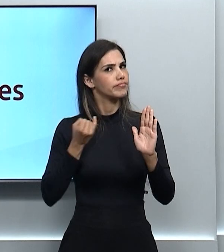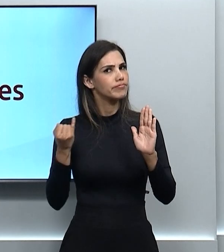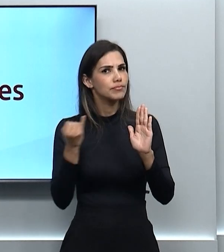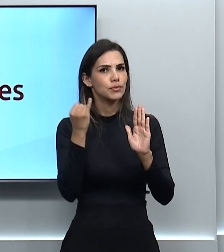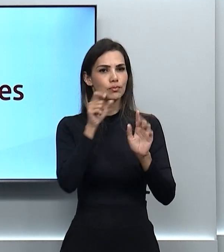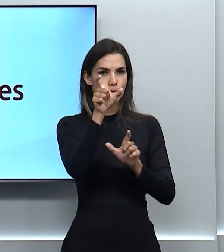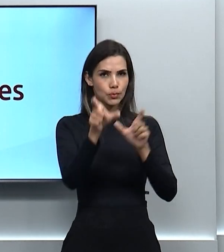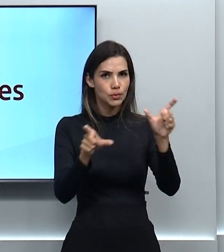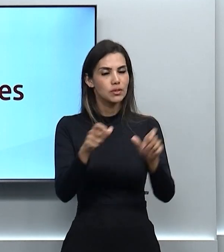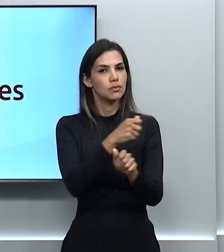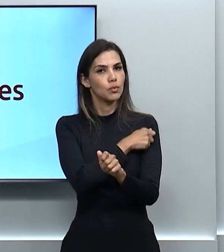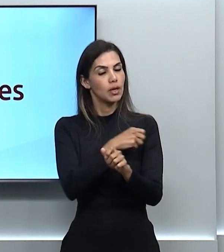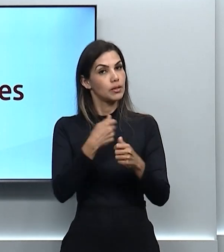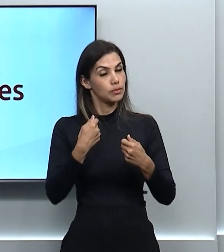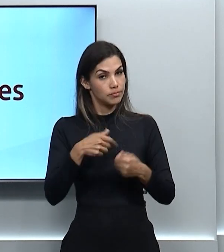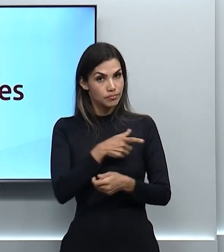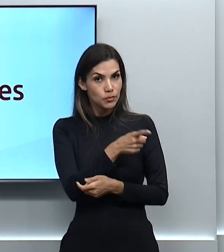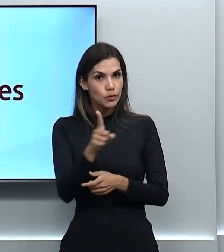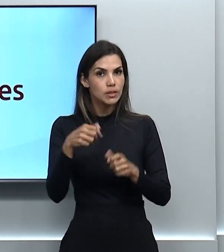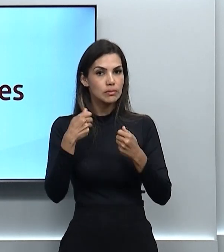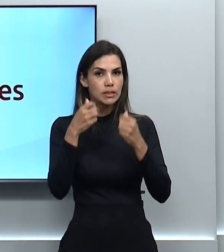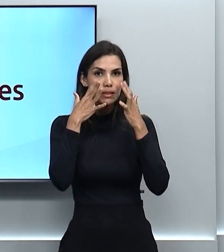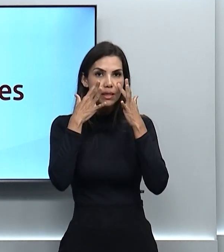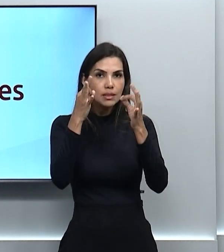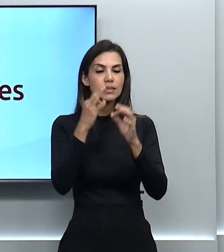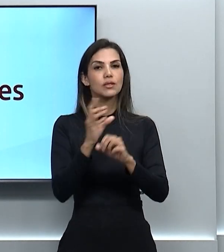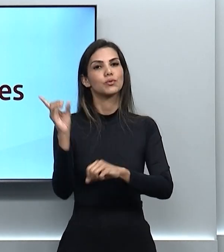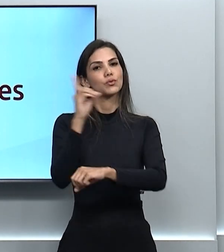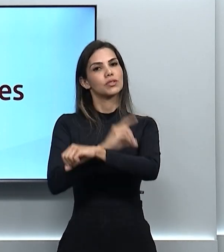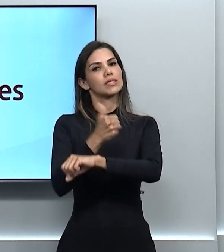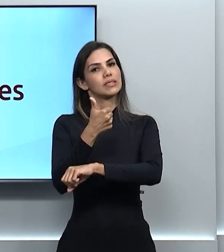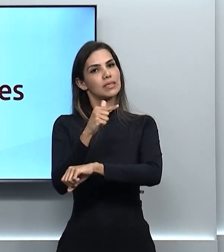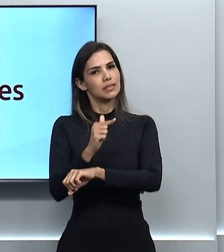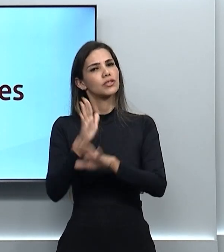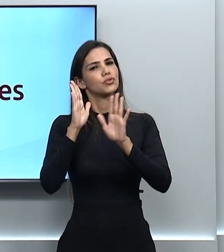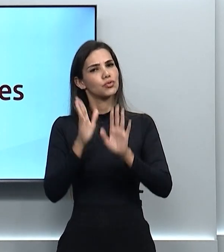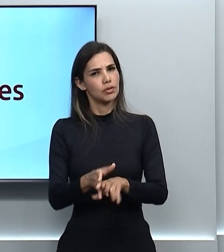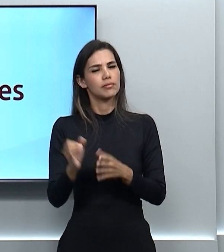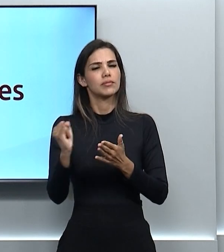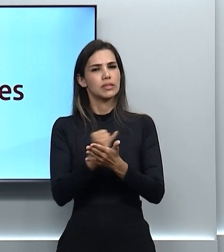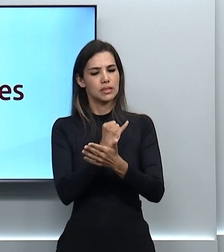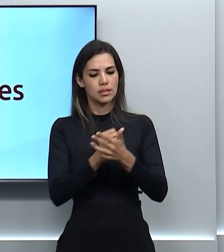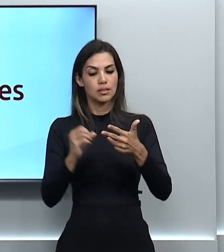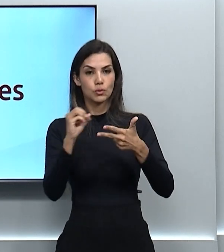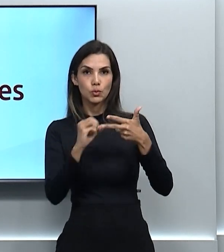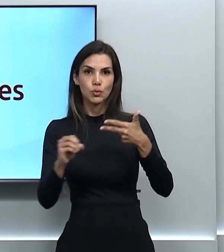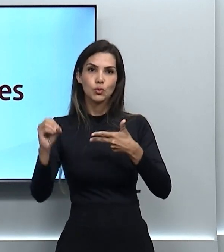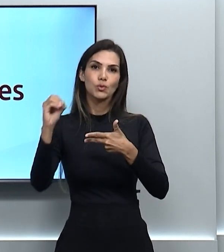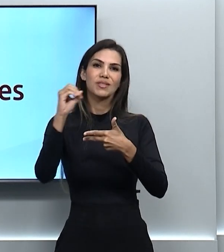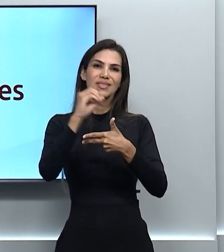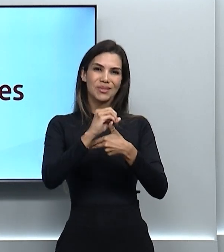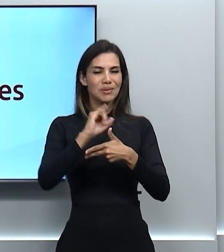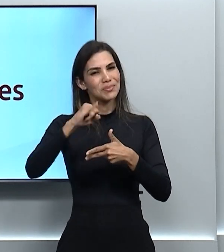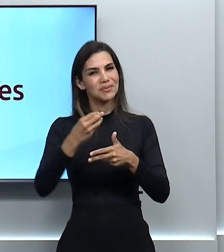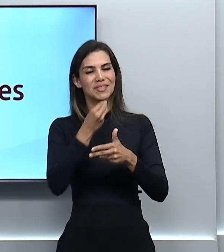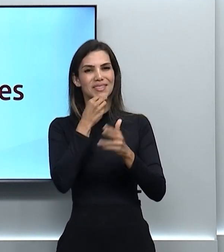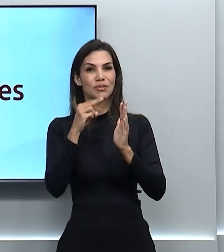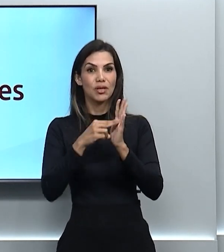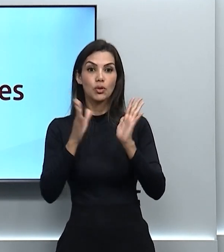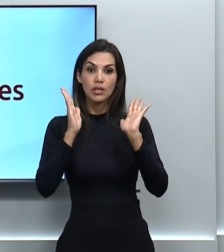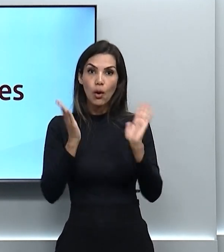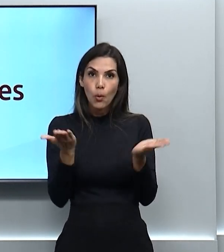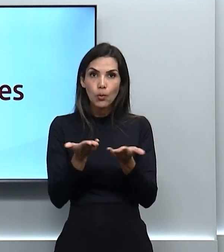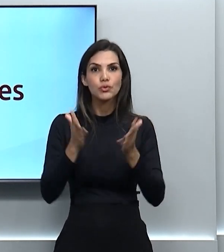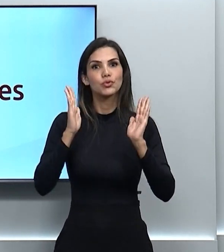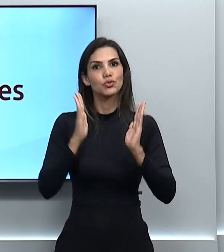estudantes, então fica a dica. A partir do dia 17 você já pode se inscrever no Sisu usando as notas que você pode acessar a partir de hoje, né, do